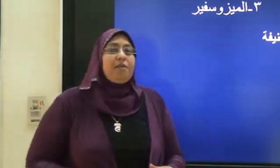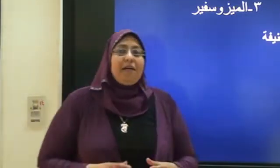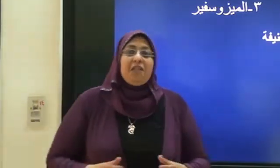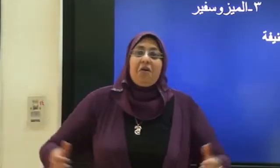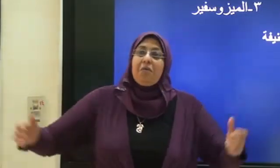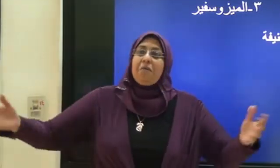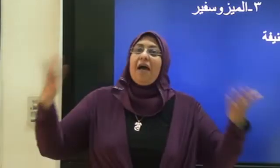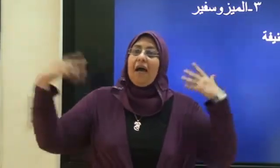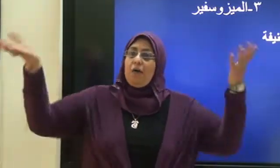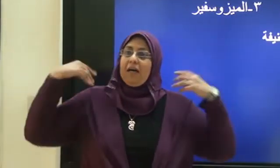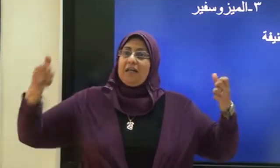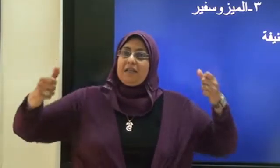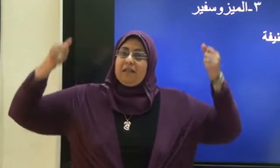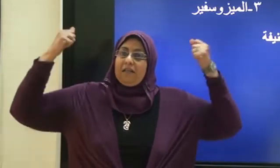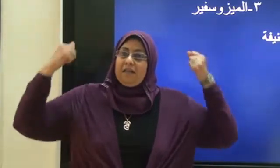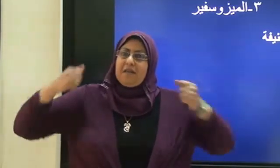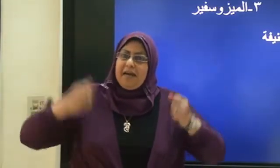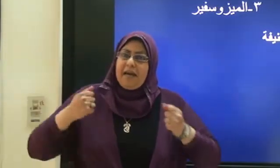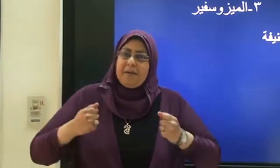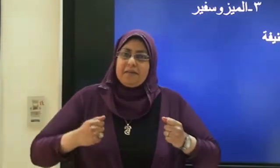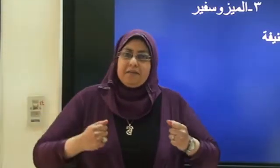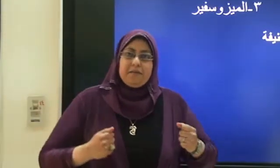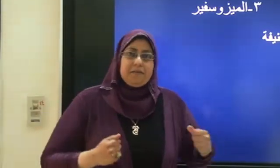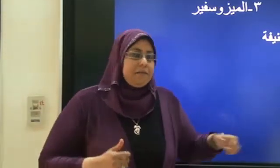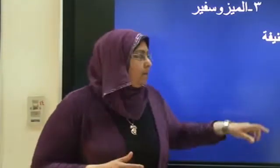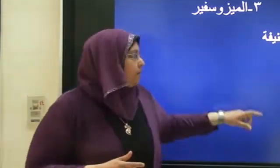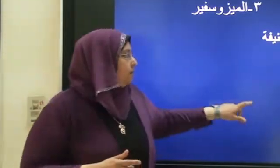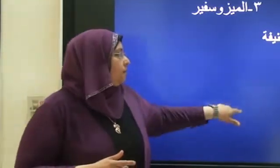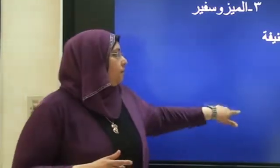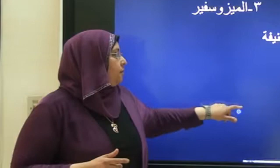الطبقة دي فيها هواء جامد.